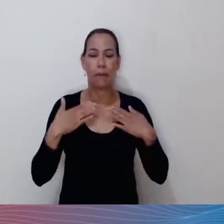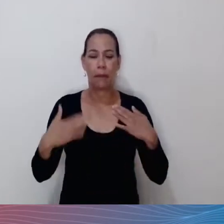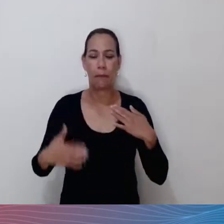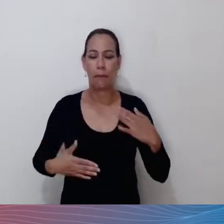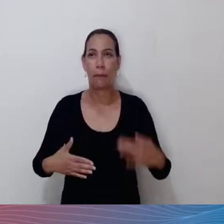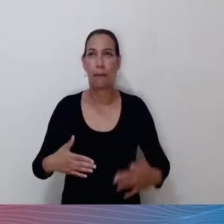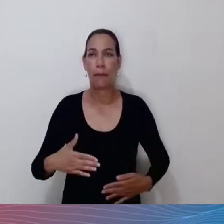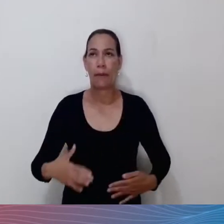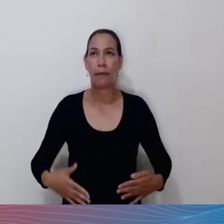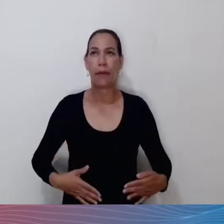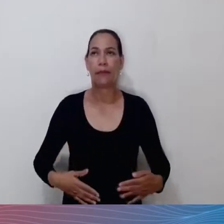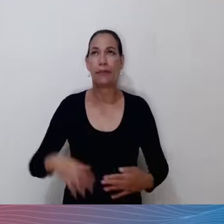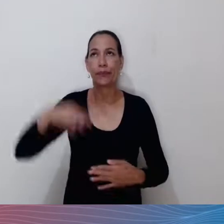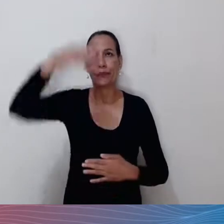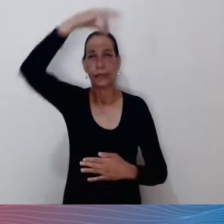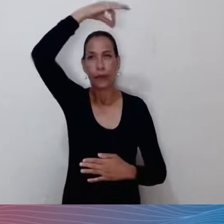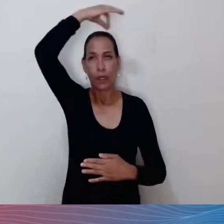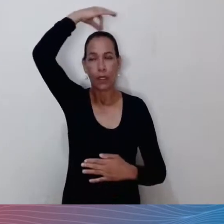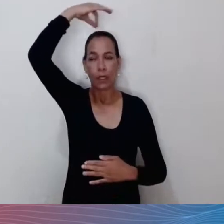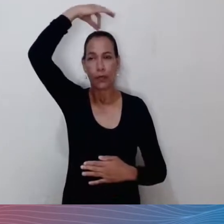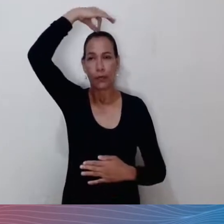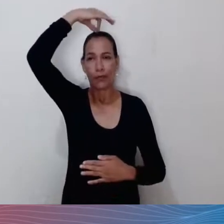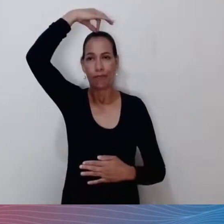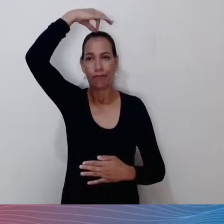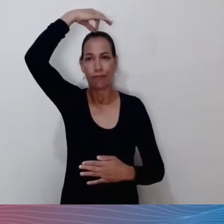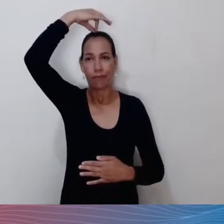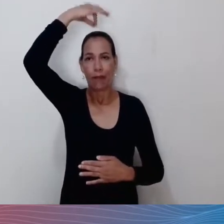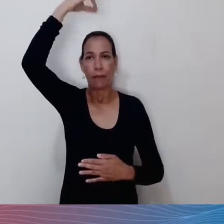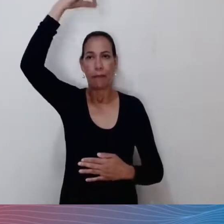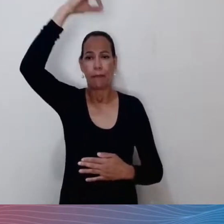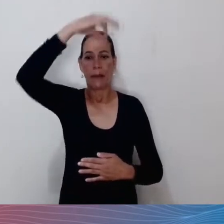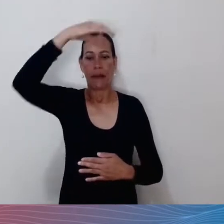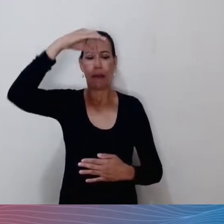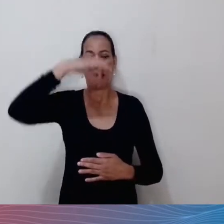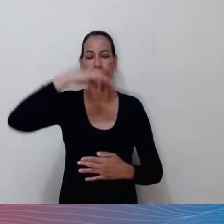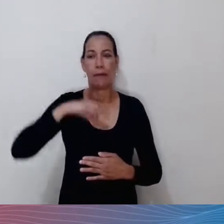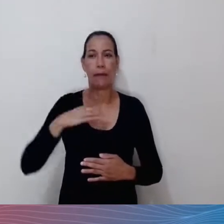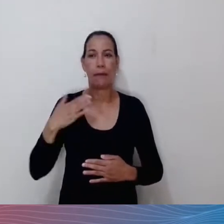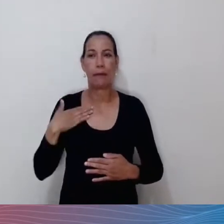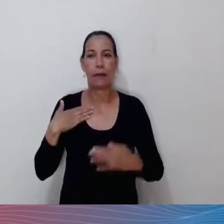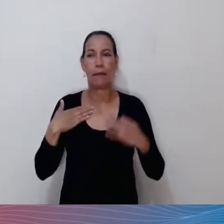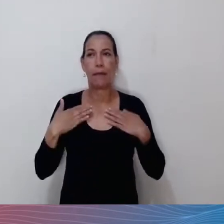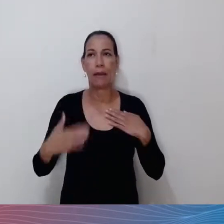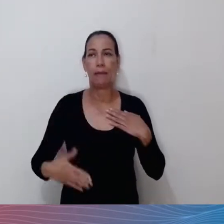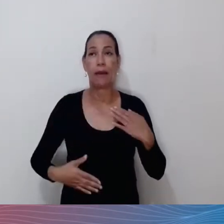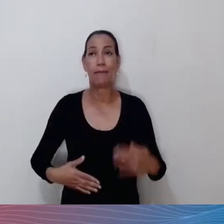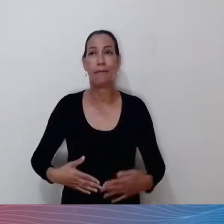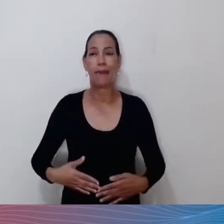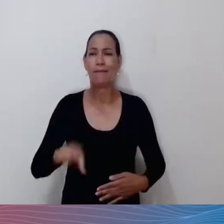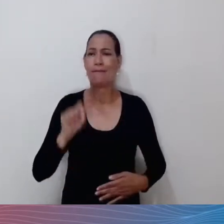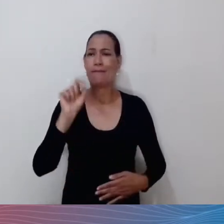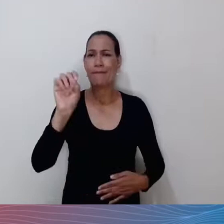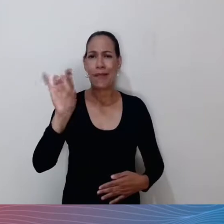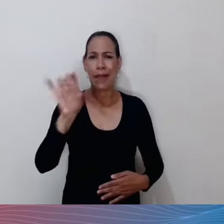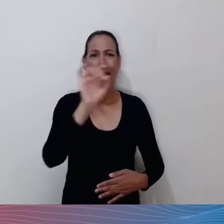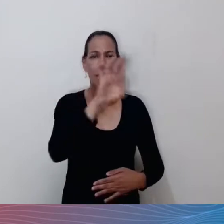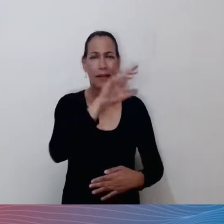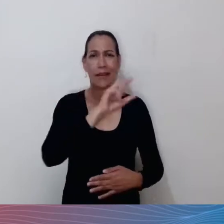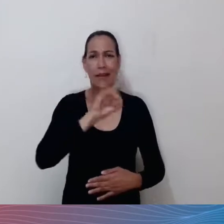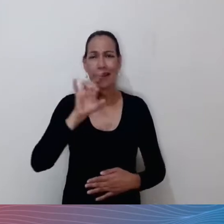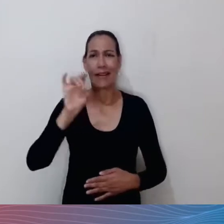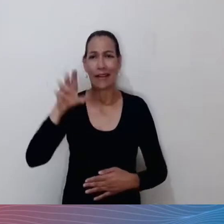distribuiu dons para cada um de vocês. É o mesmo Espírito. Então, irmãos, não tem